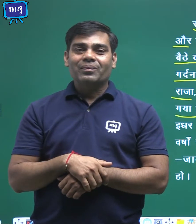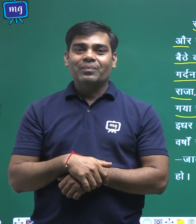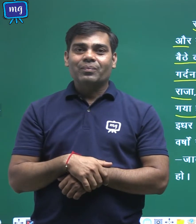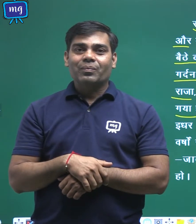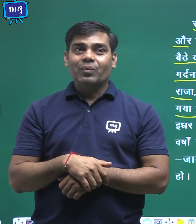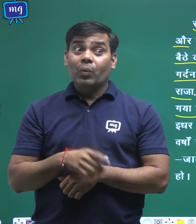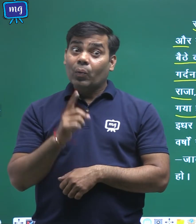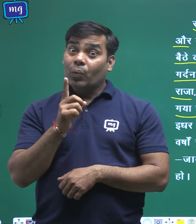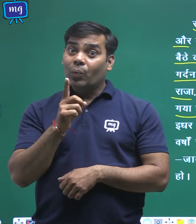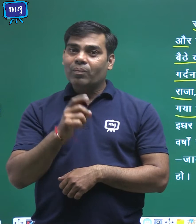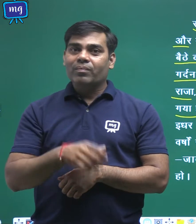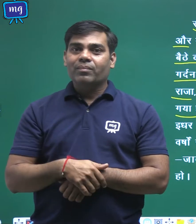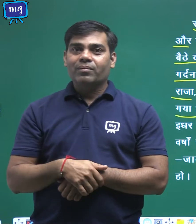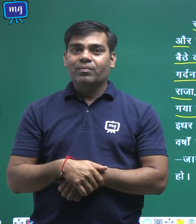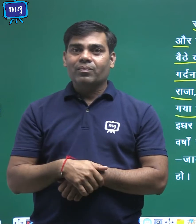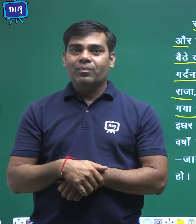तुम